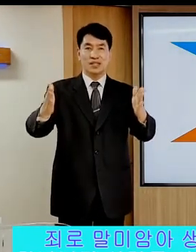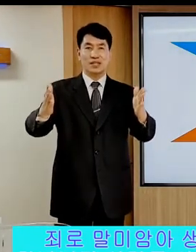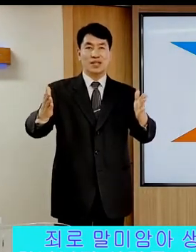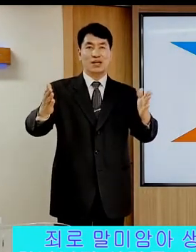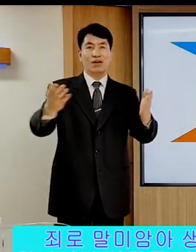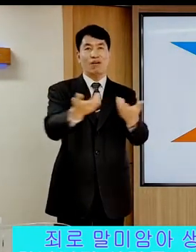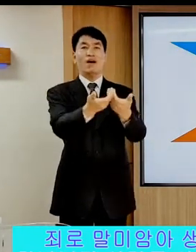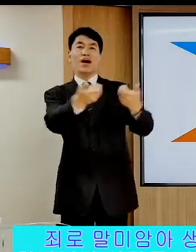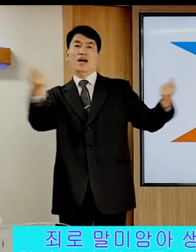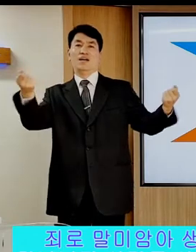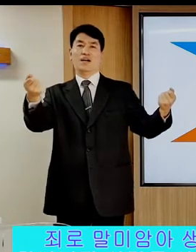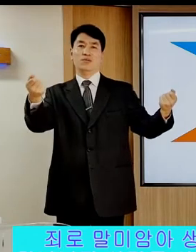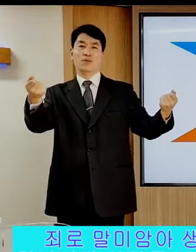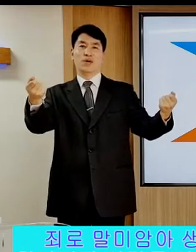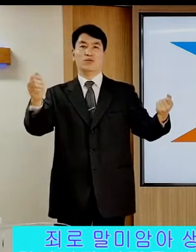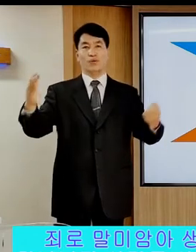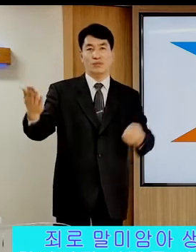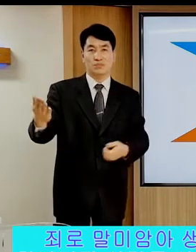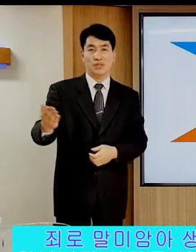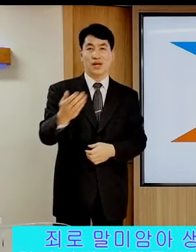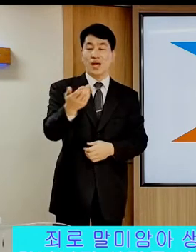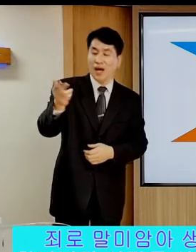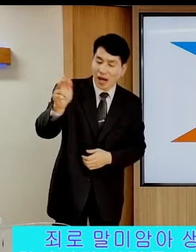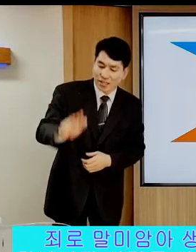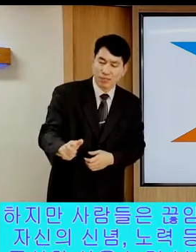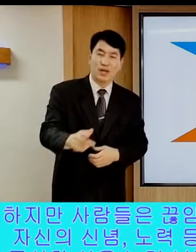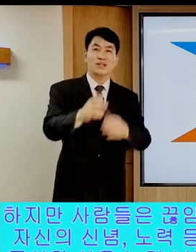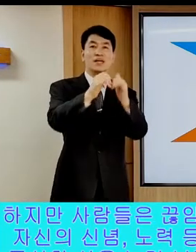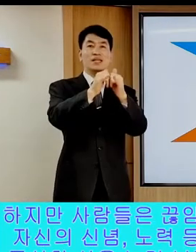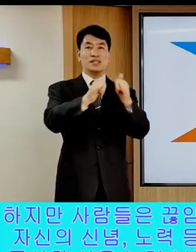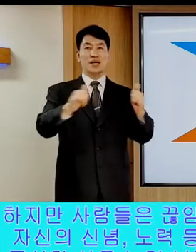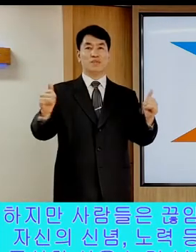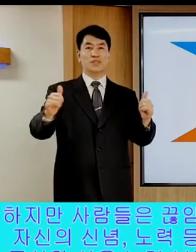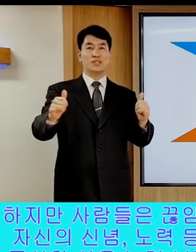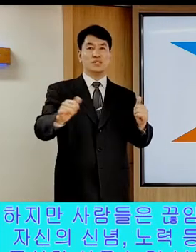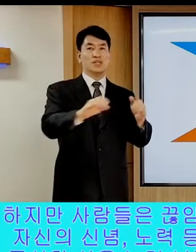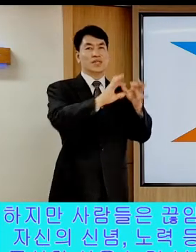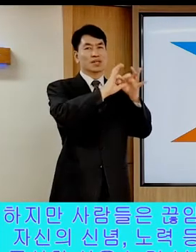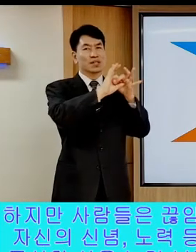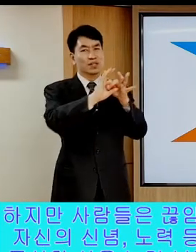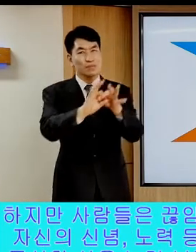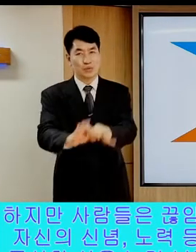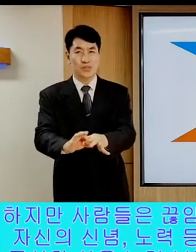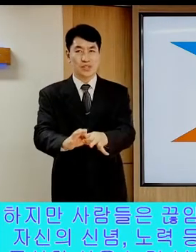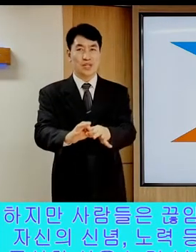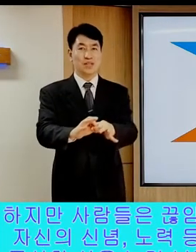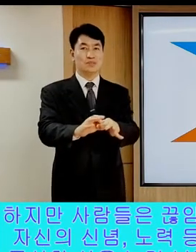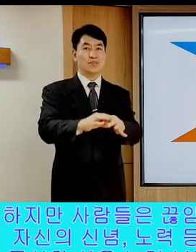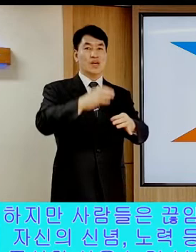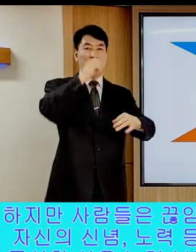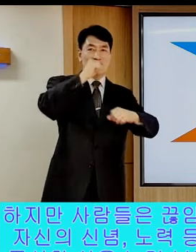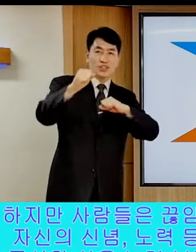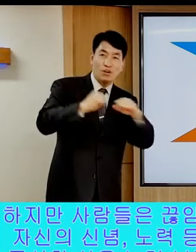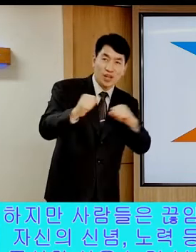사이를 갈라놓게 되었습니다. 하지만 사람들은 끊임없이